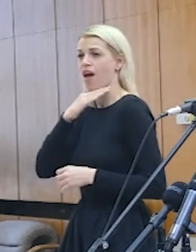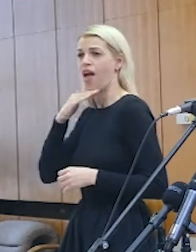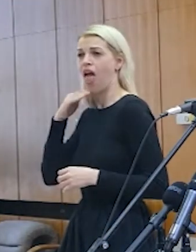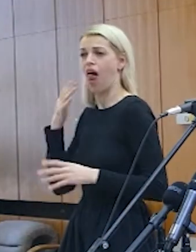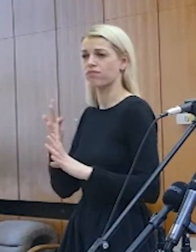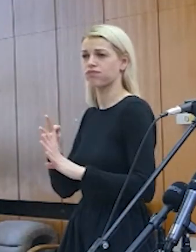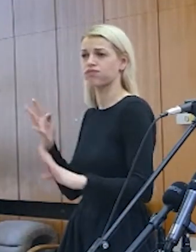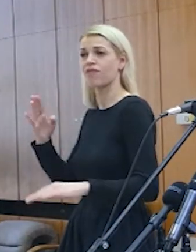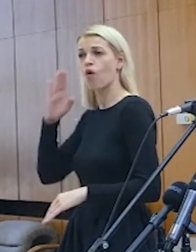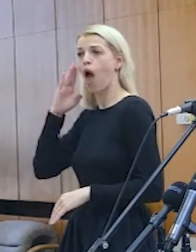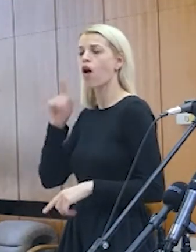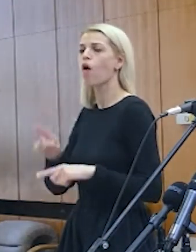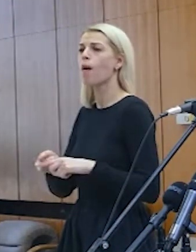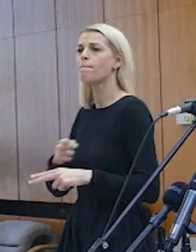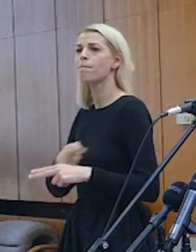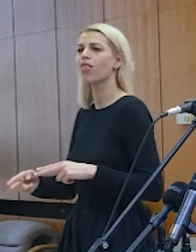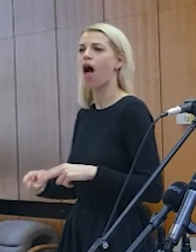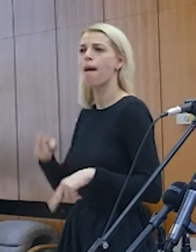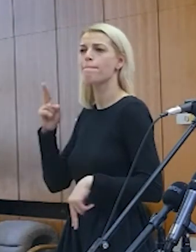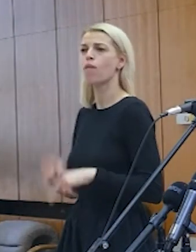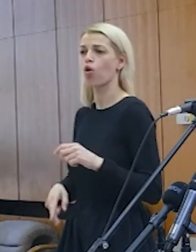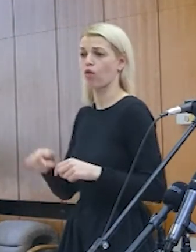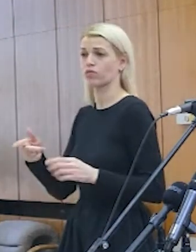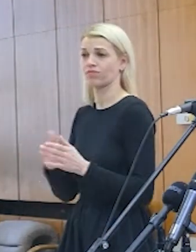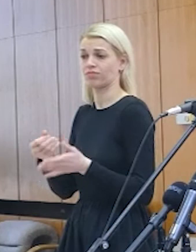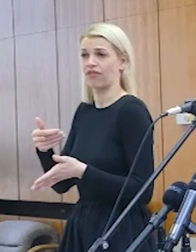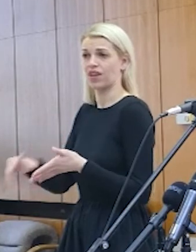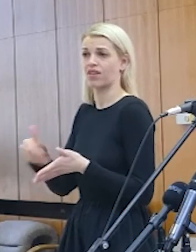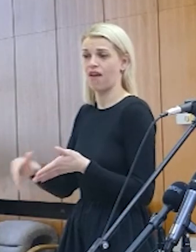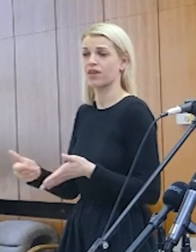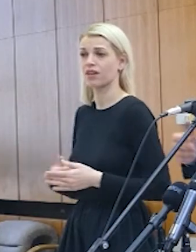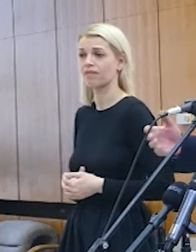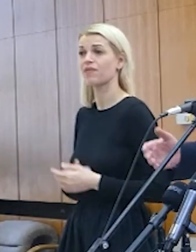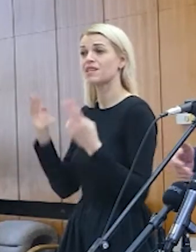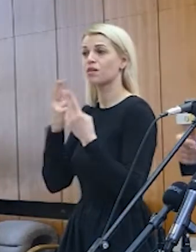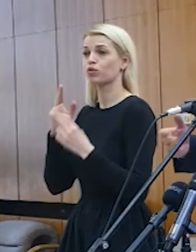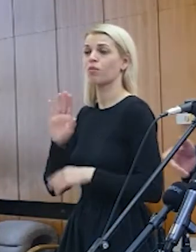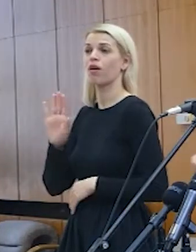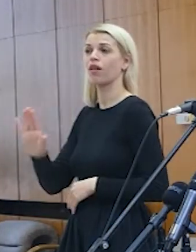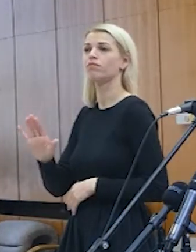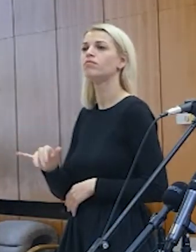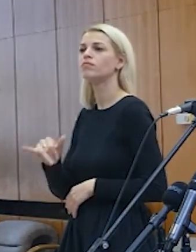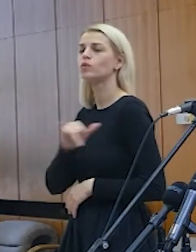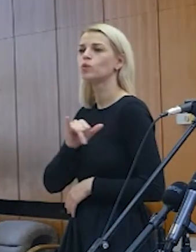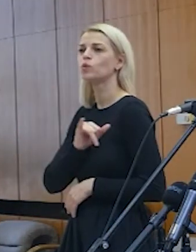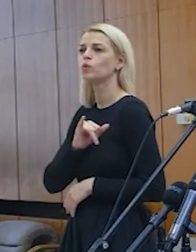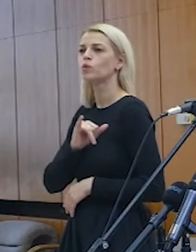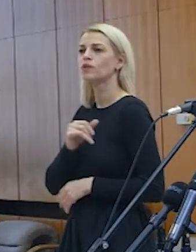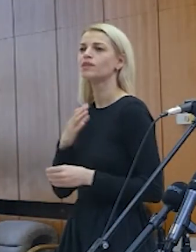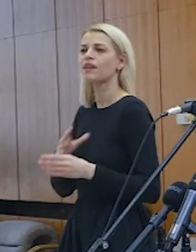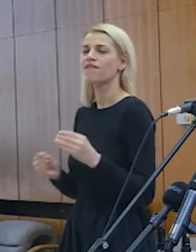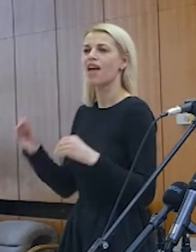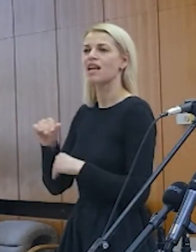v plnej pohotovosti a na toto potrebuje peniaze. Čiže on samozrejme, že v jeho záujme teraz začína byť predať čím viac